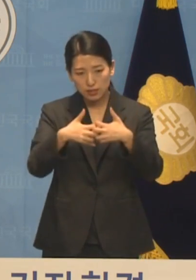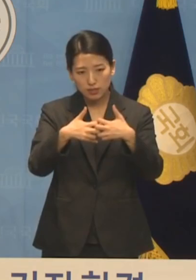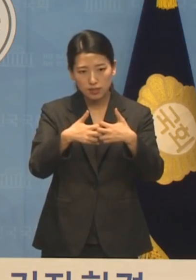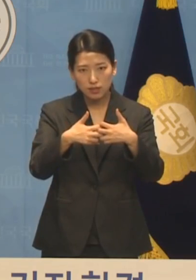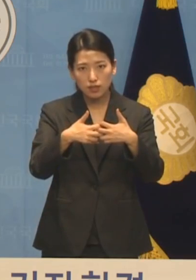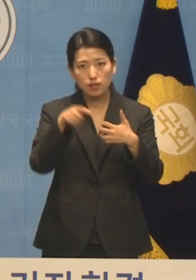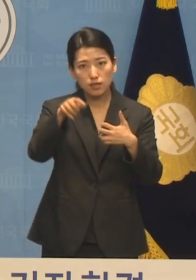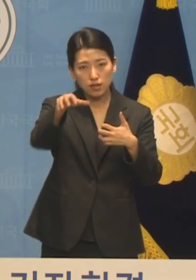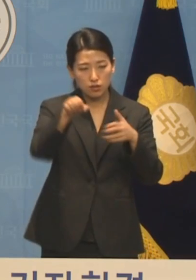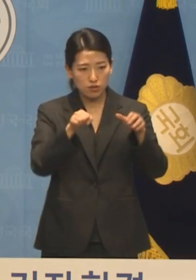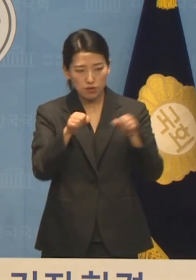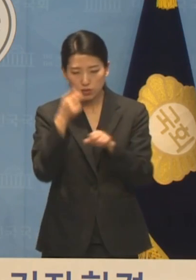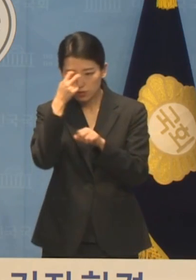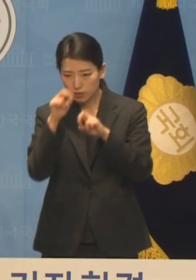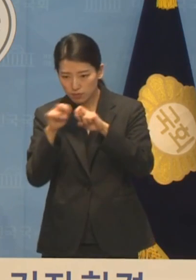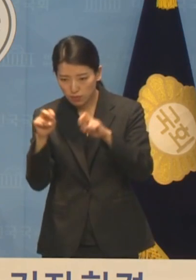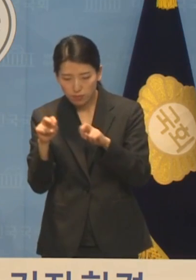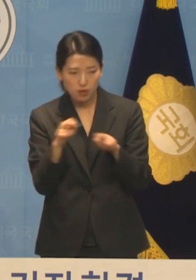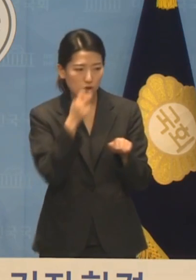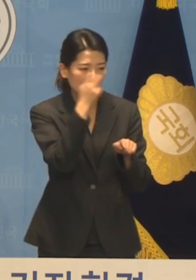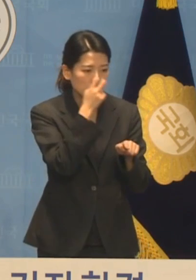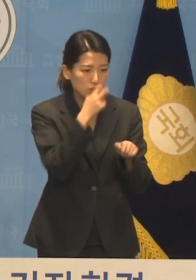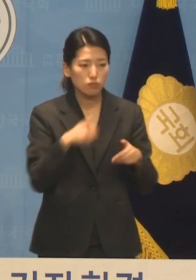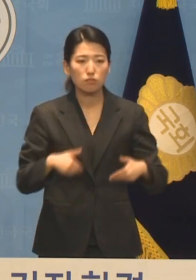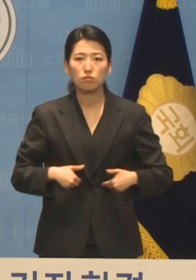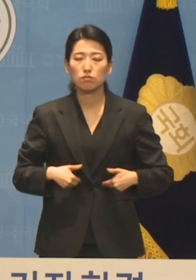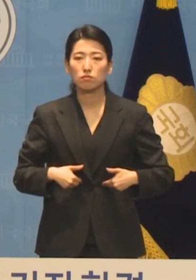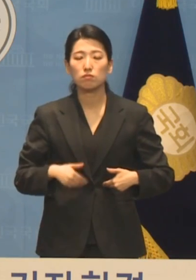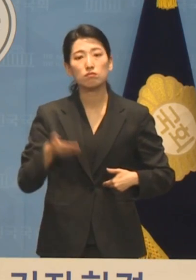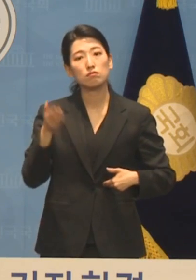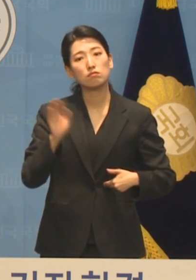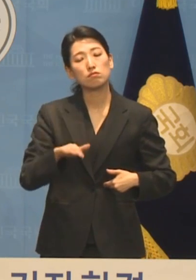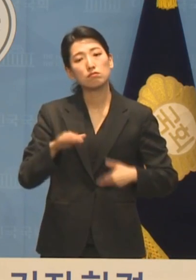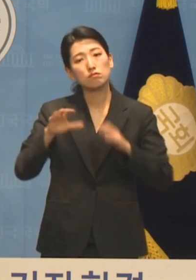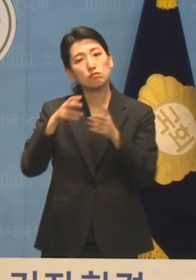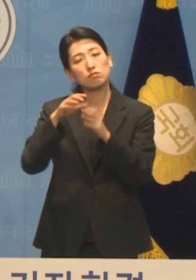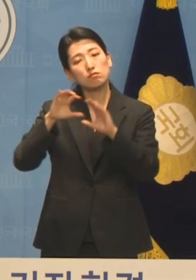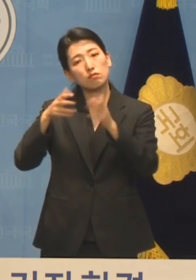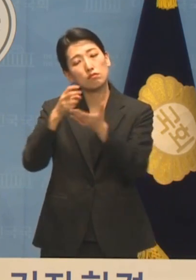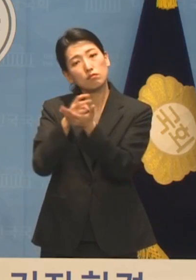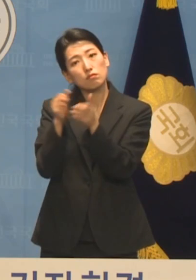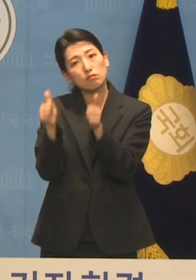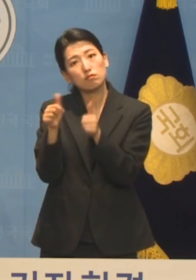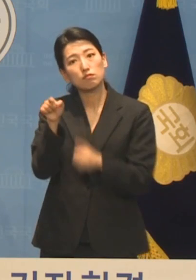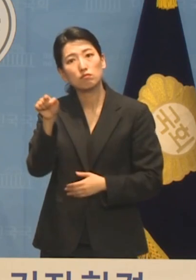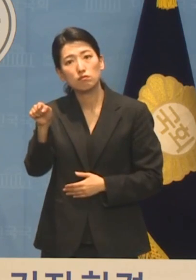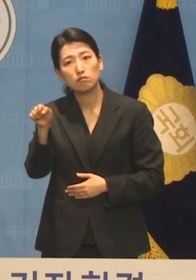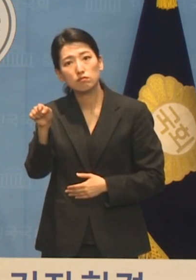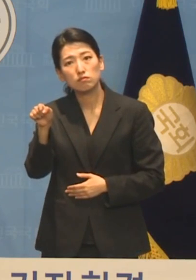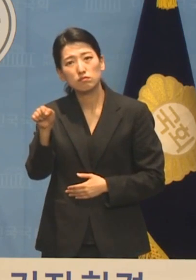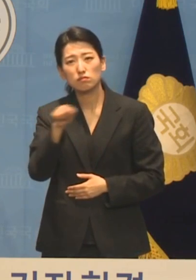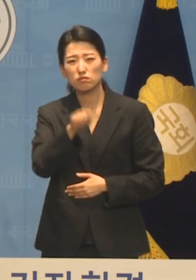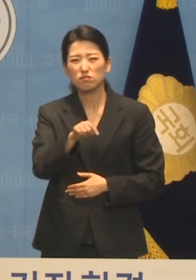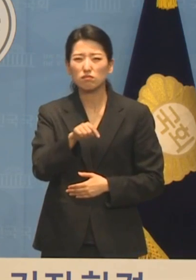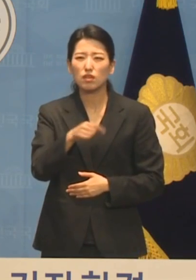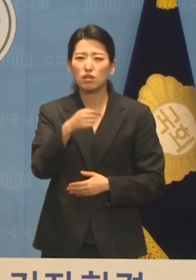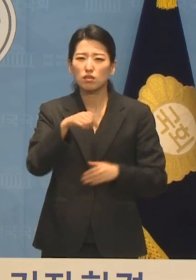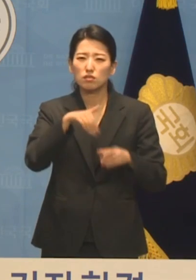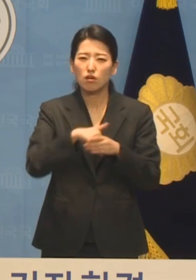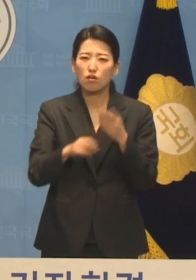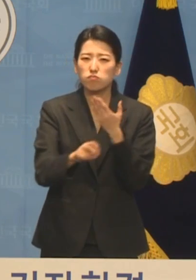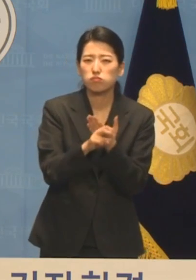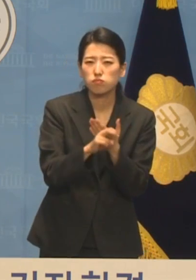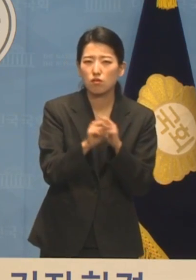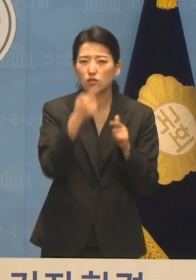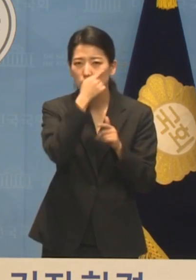있기 때문입니다. 하지만 헌재는 부정선거에 관한 증거 신청을 대부분 기각했습니다.